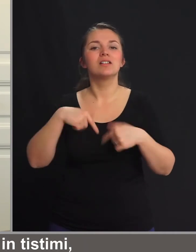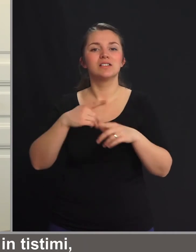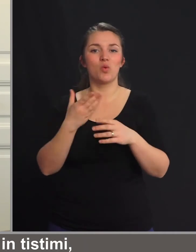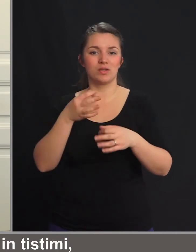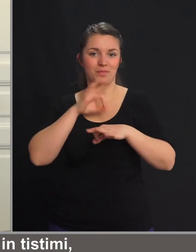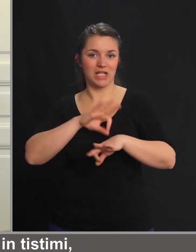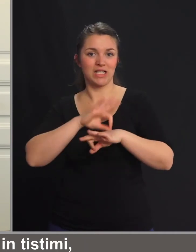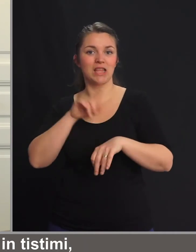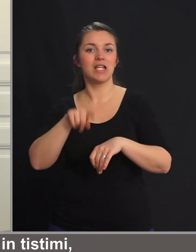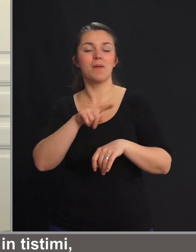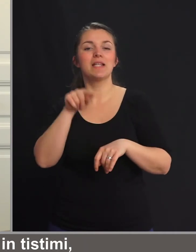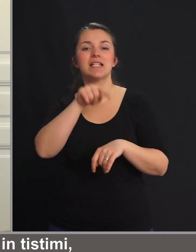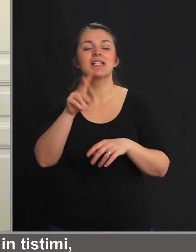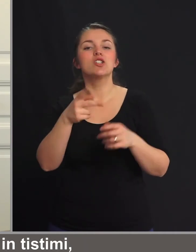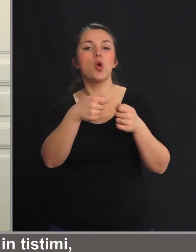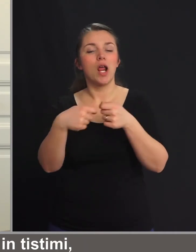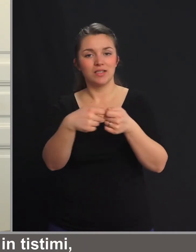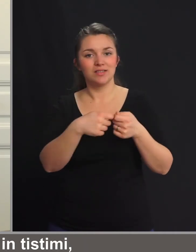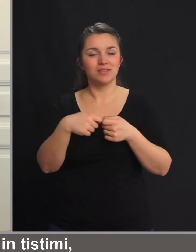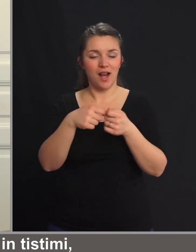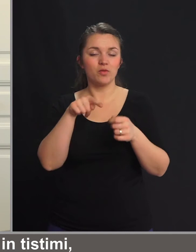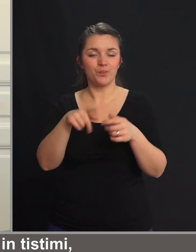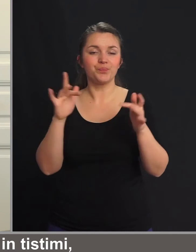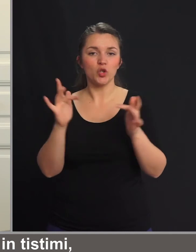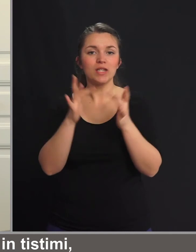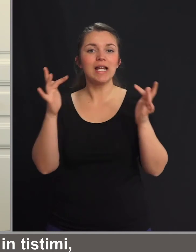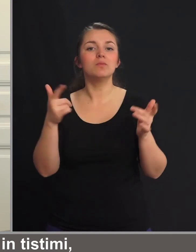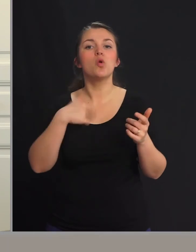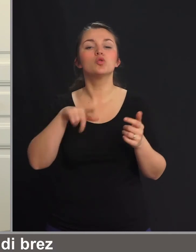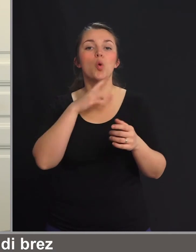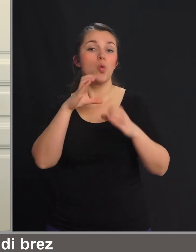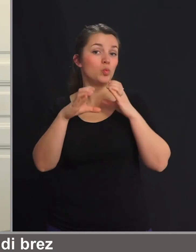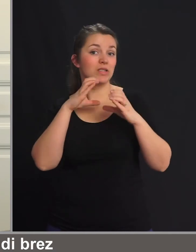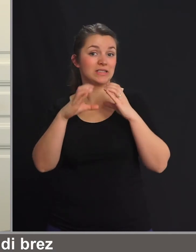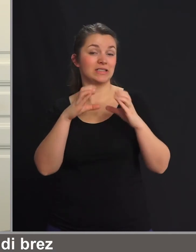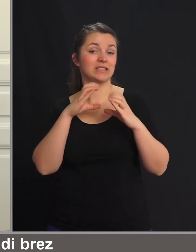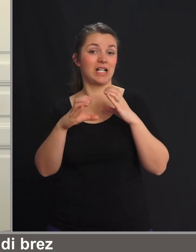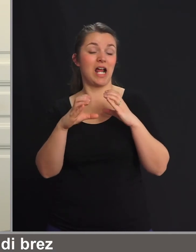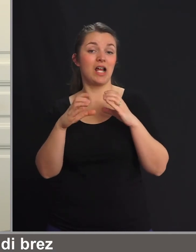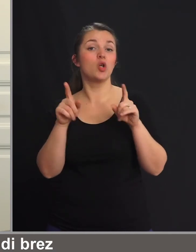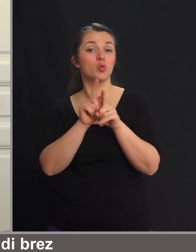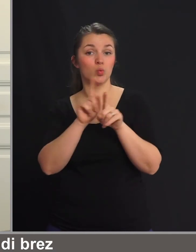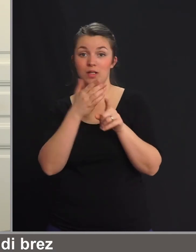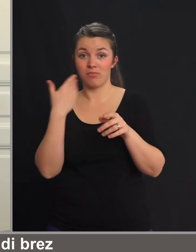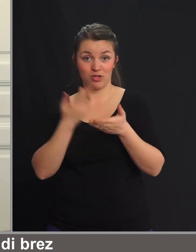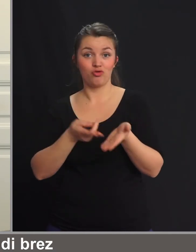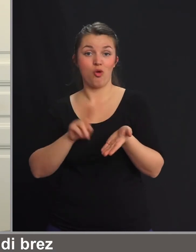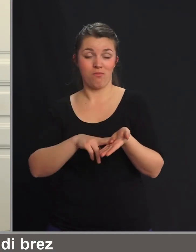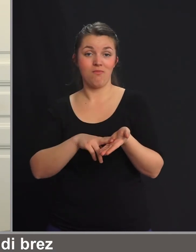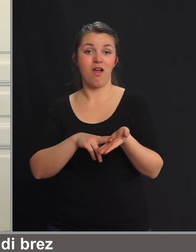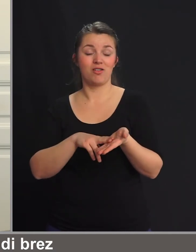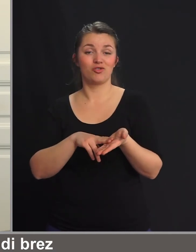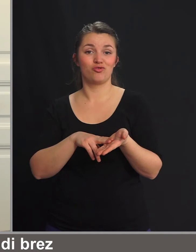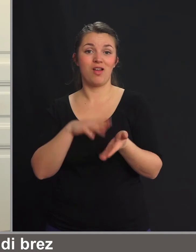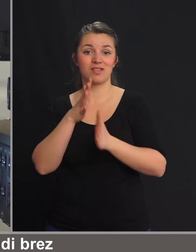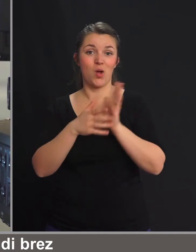kjer smo z predsednikom in ti, ki so organizirali to tekmo, seveda komunicirali tudi brez